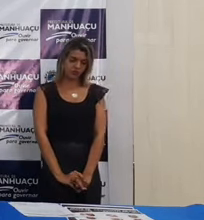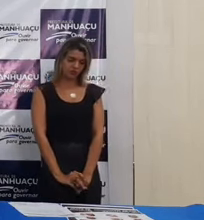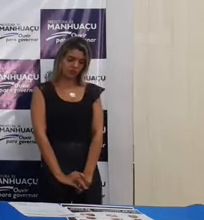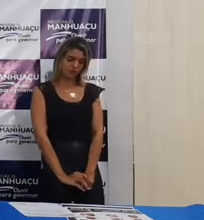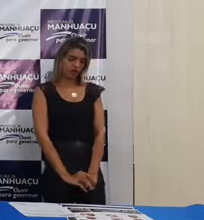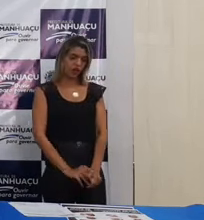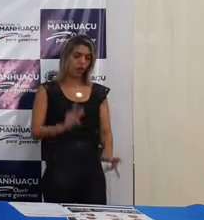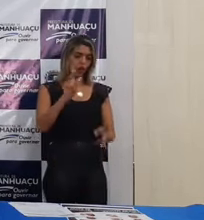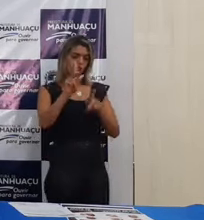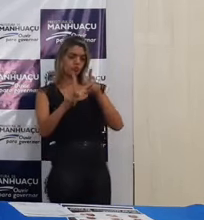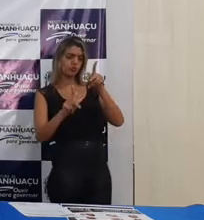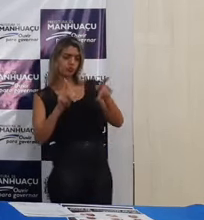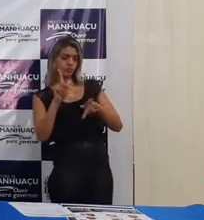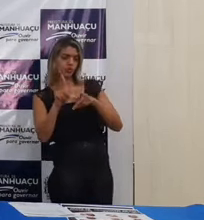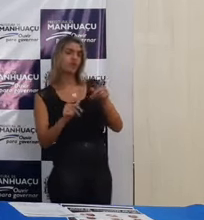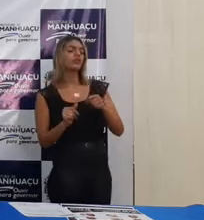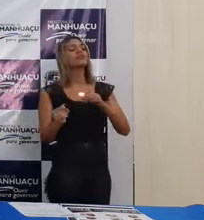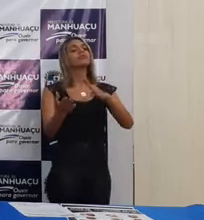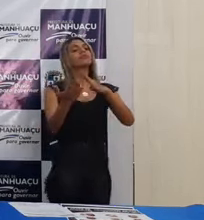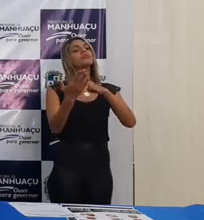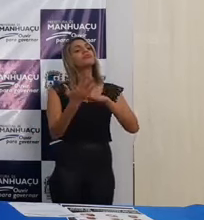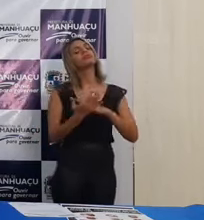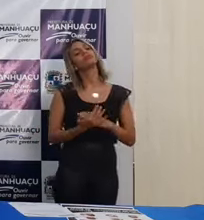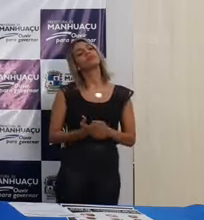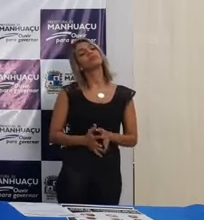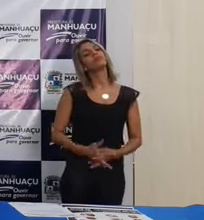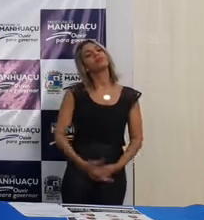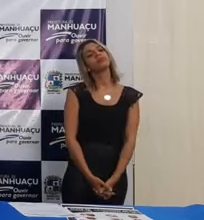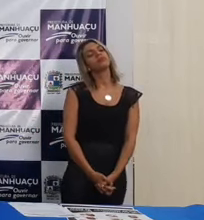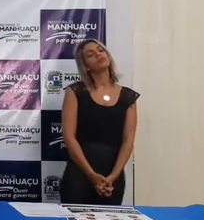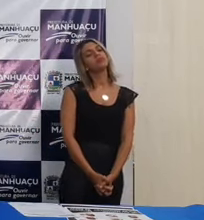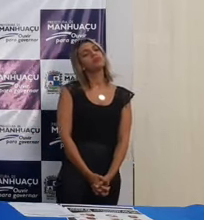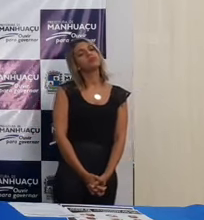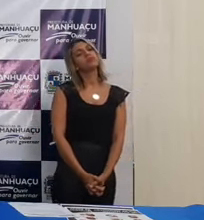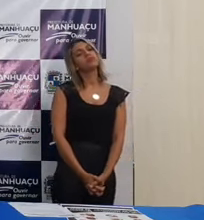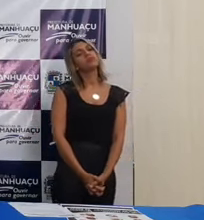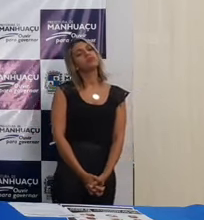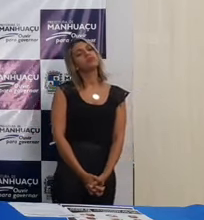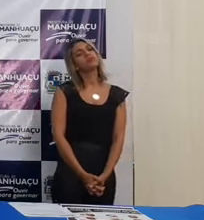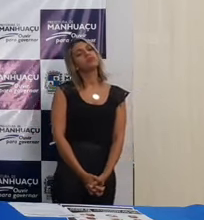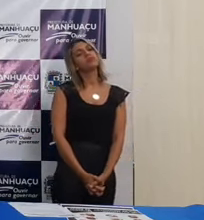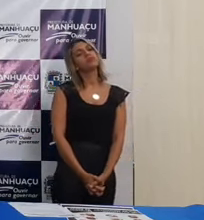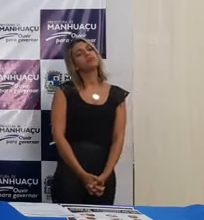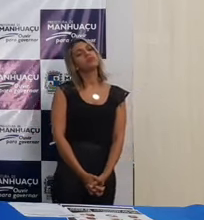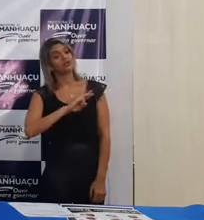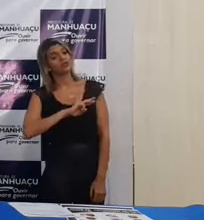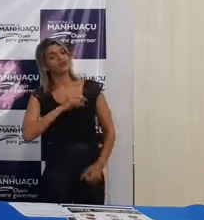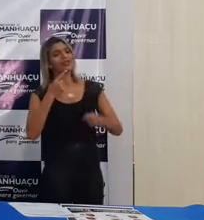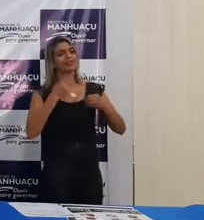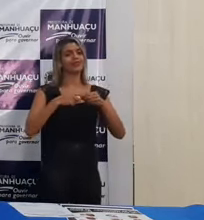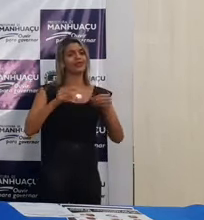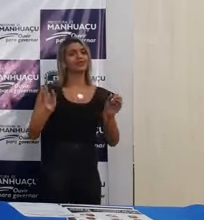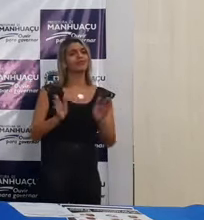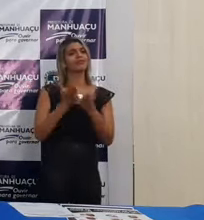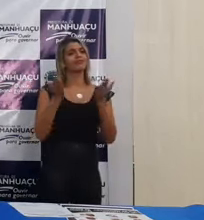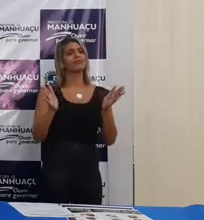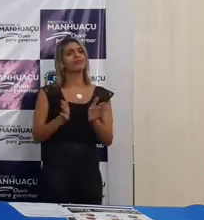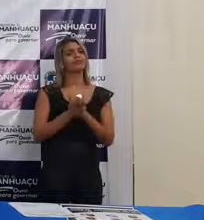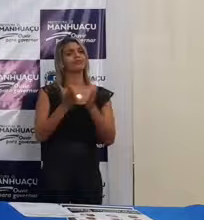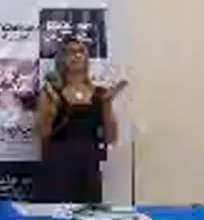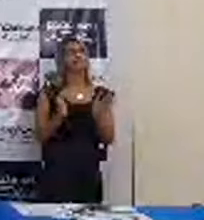participando, de forma geral. E aí vem a minha pergunta. Mas uma sua cidade recebe pessoas